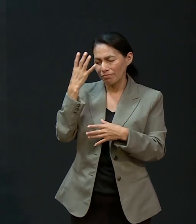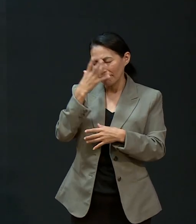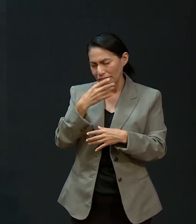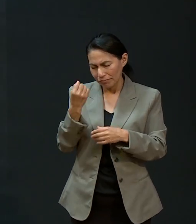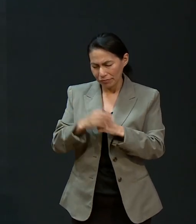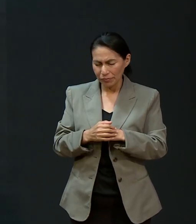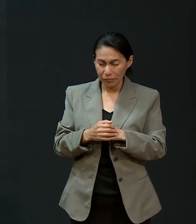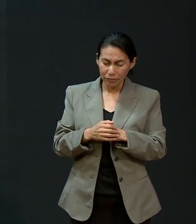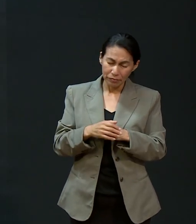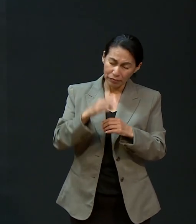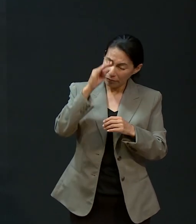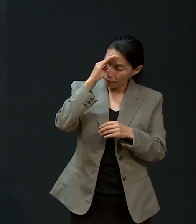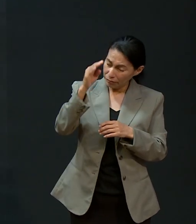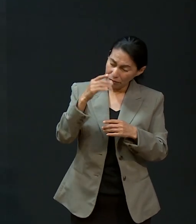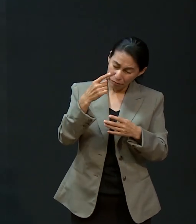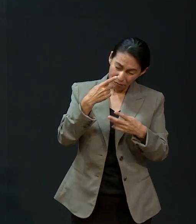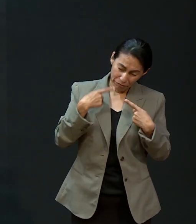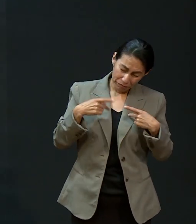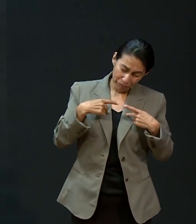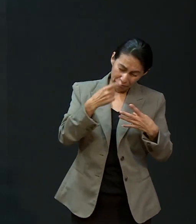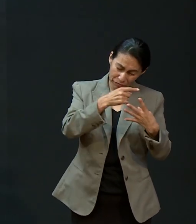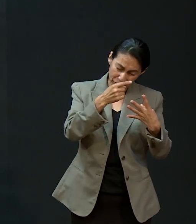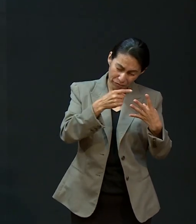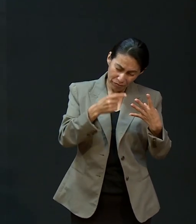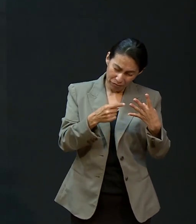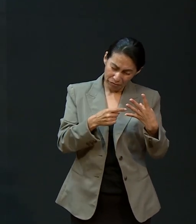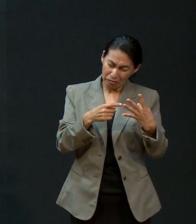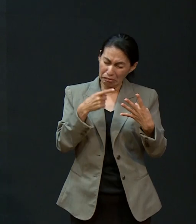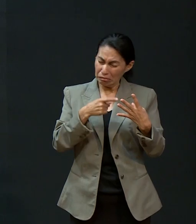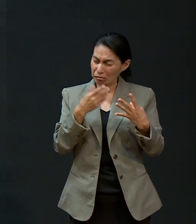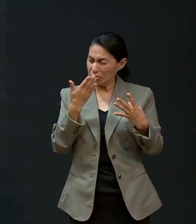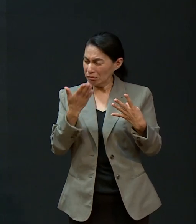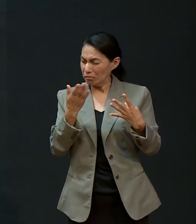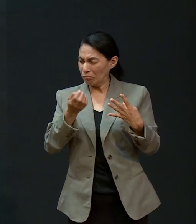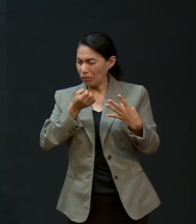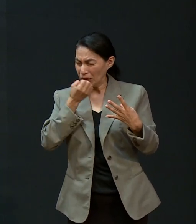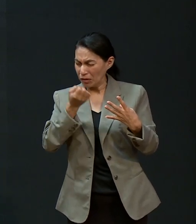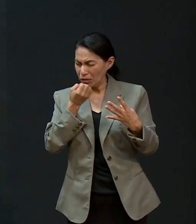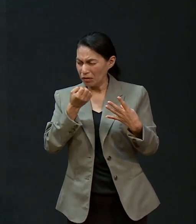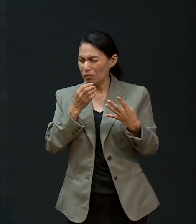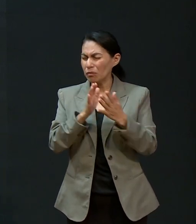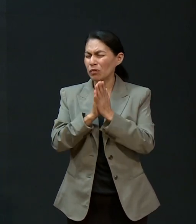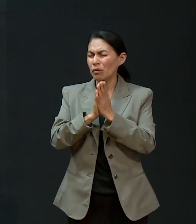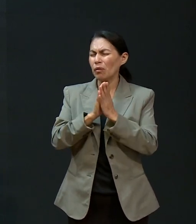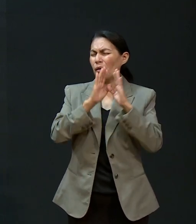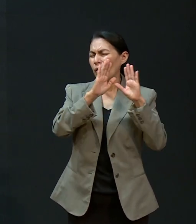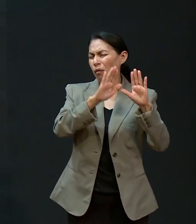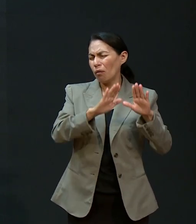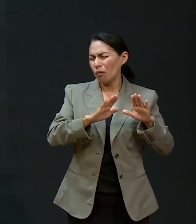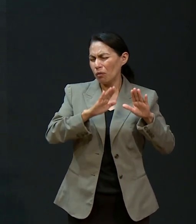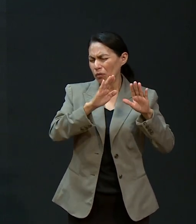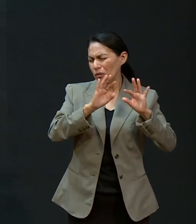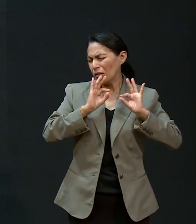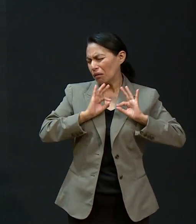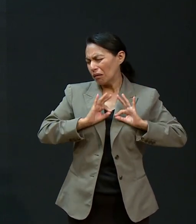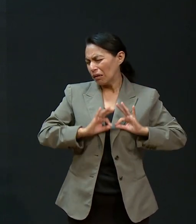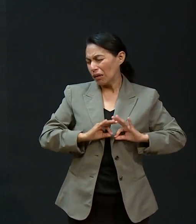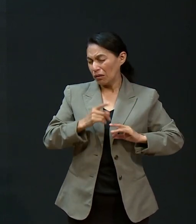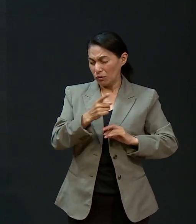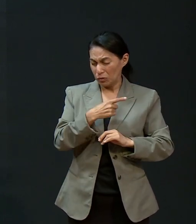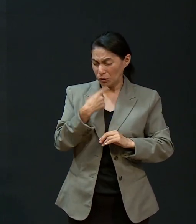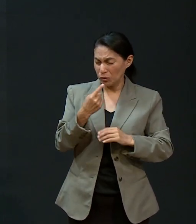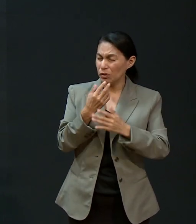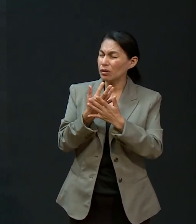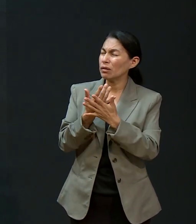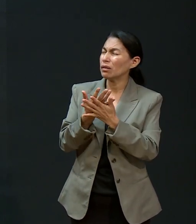aún en medio de las circunstancias que están pasando estas personas, tenemos una esperanza y es que muy pronto vas a venir por